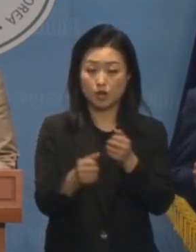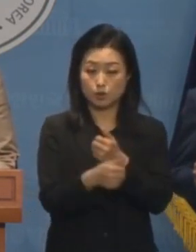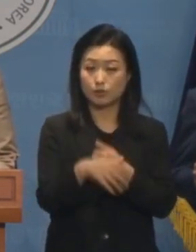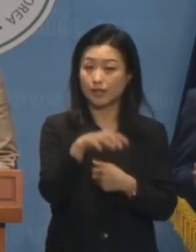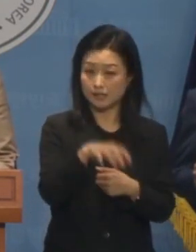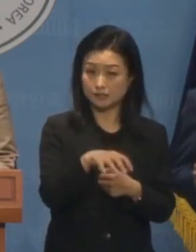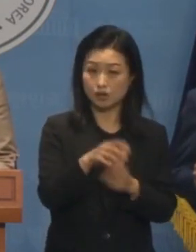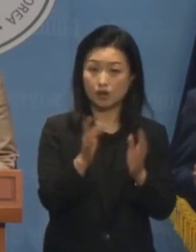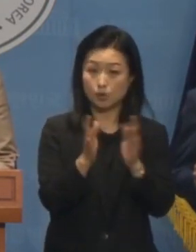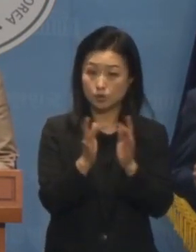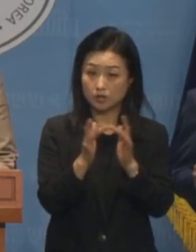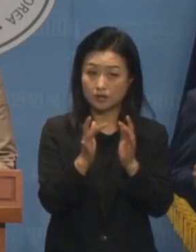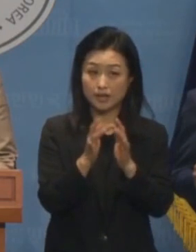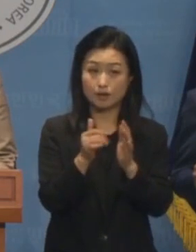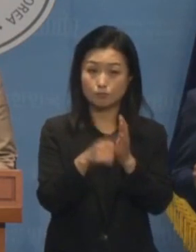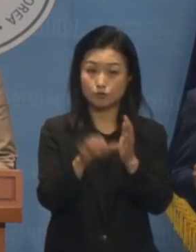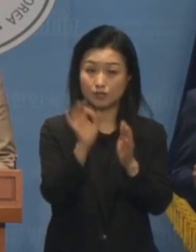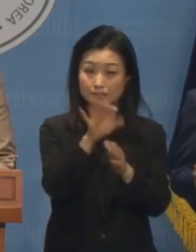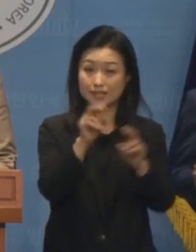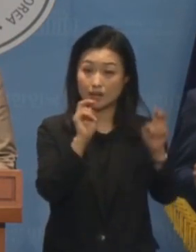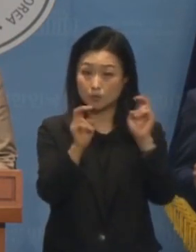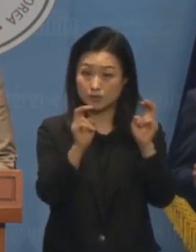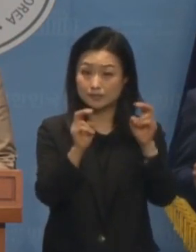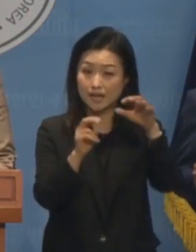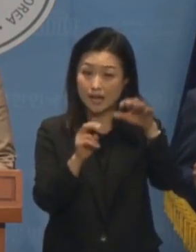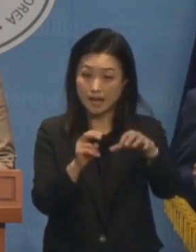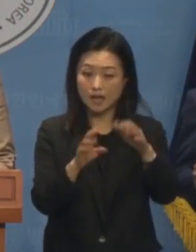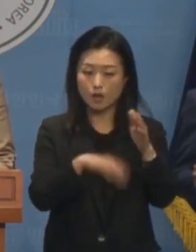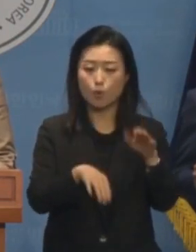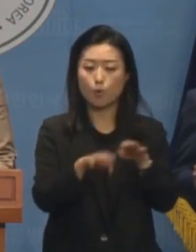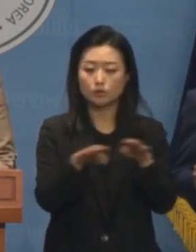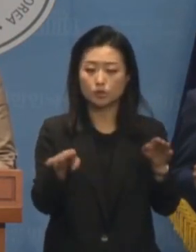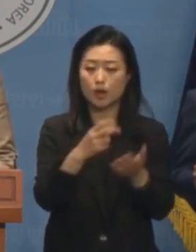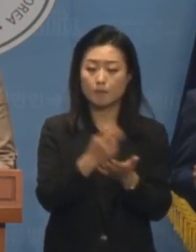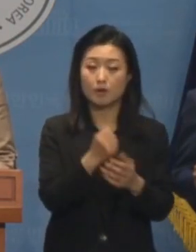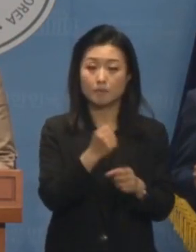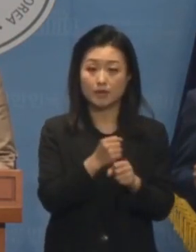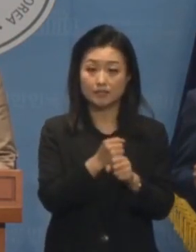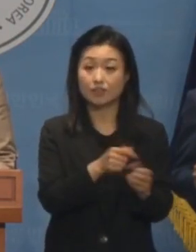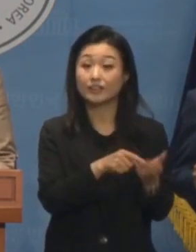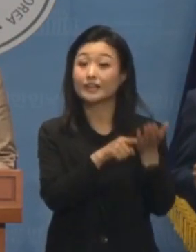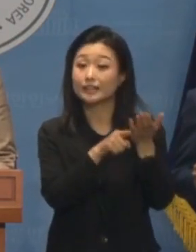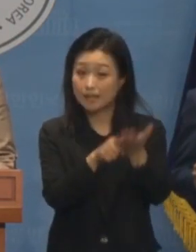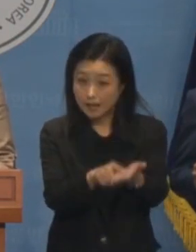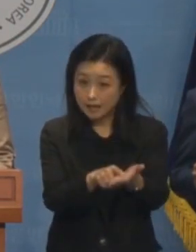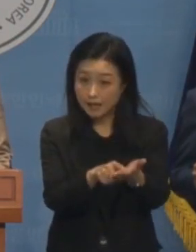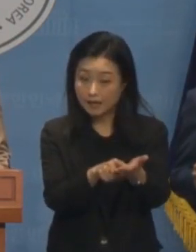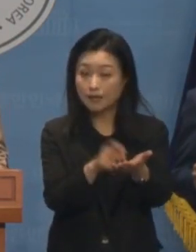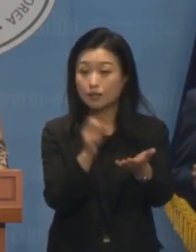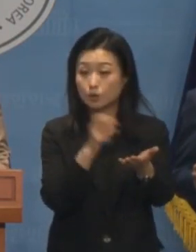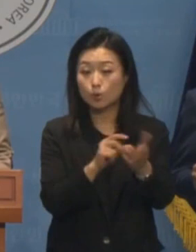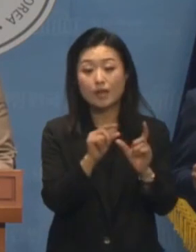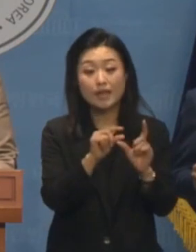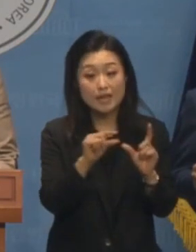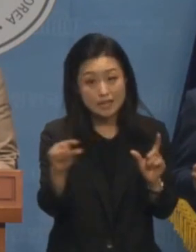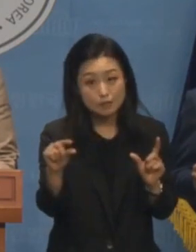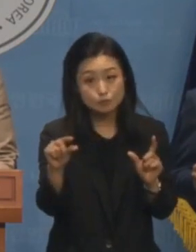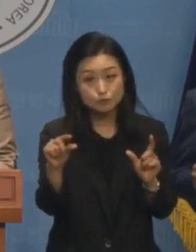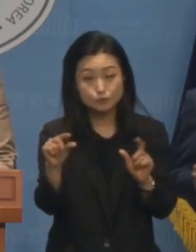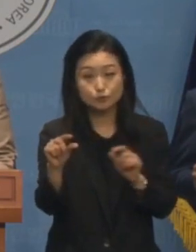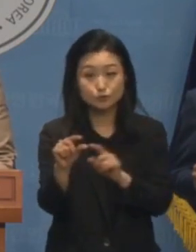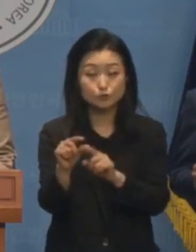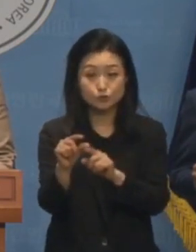공정거래위원회는 온라인 플랫폼 거래 공정화법들을 추진해야 된다고 입법 발의를 하고 일부 플랫폼 업계를 대변하는